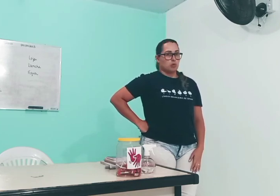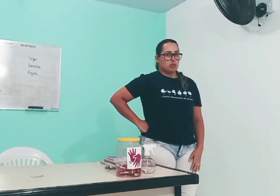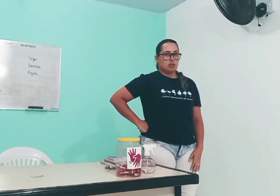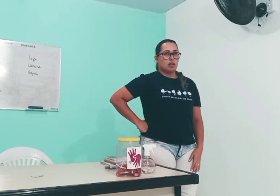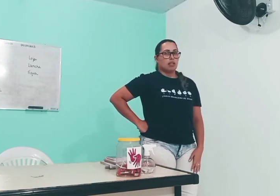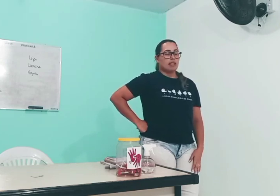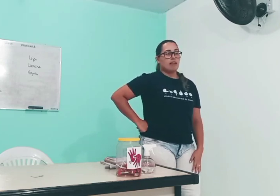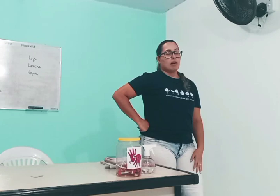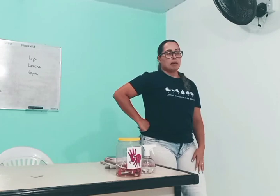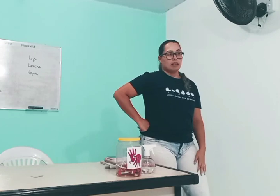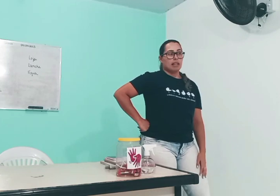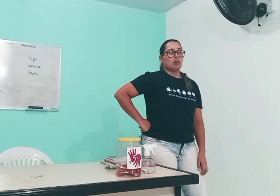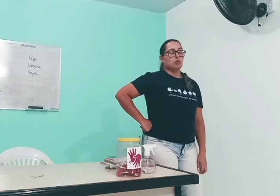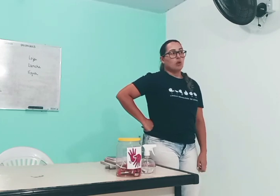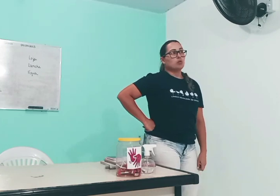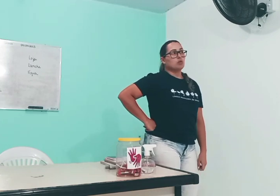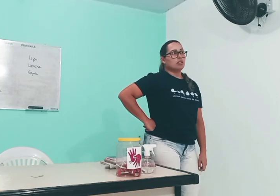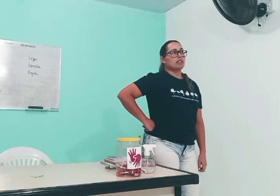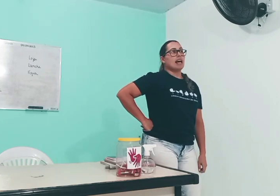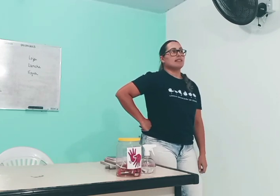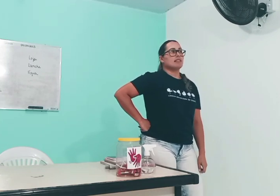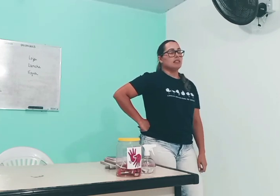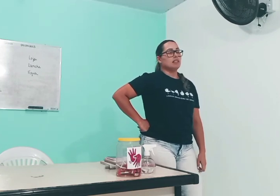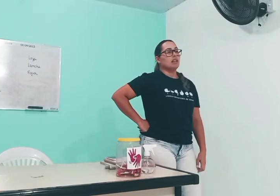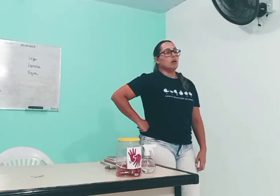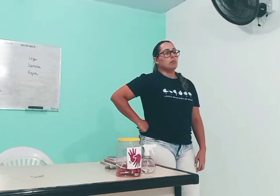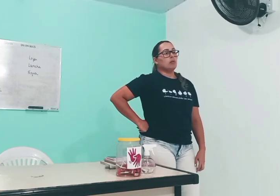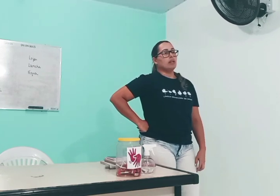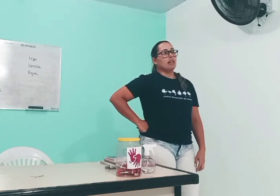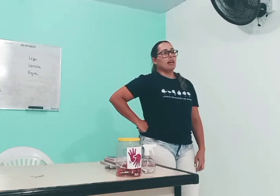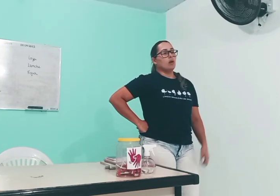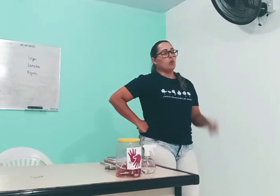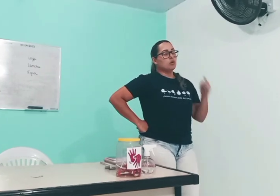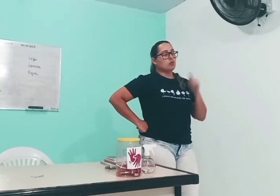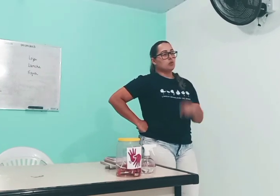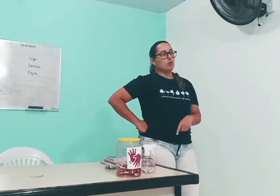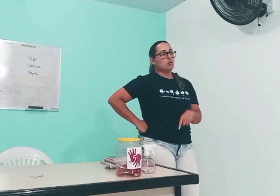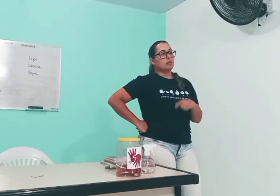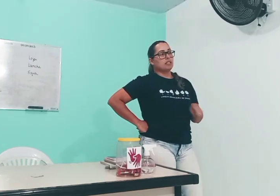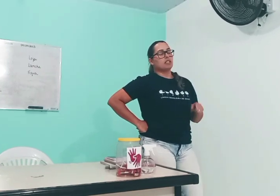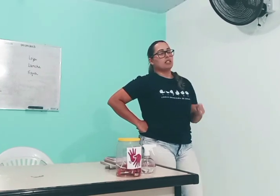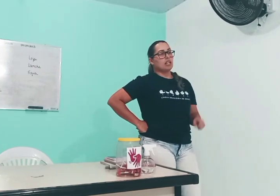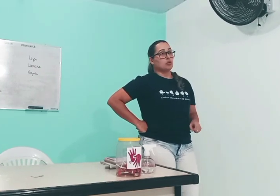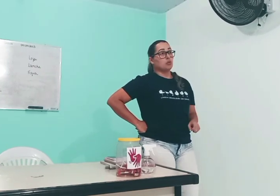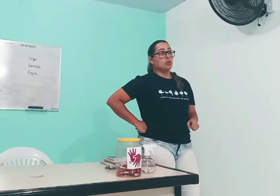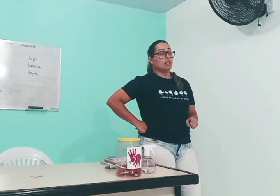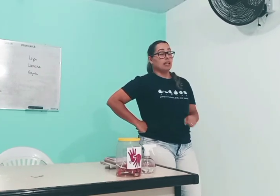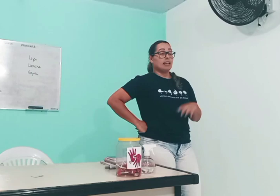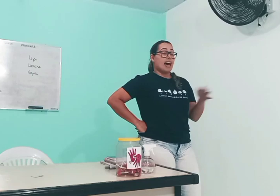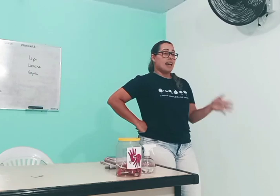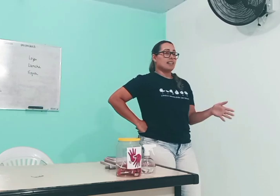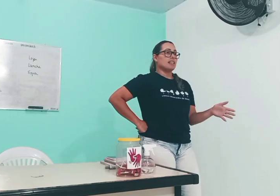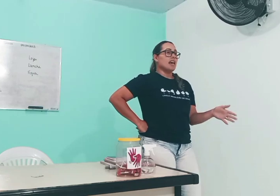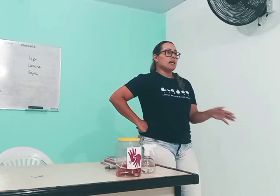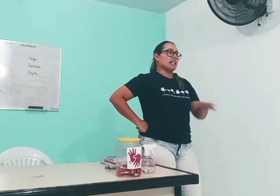todos devem aprender todos os sinais, sim, porque o surdo precisa de ajuda em áreas que a gente